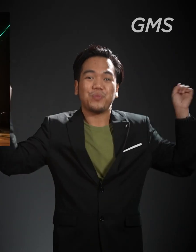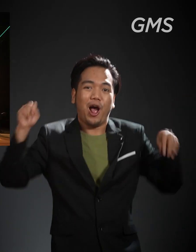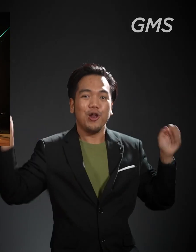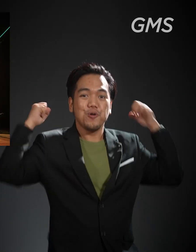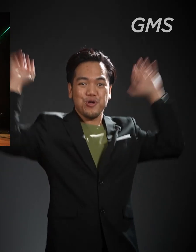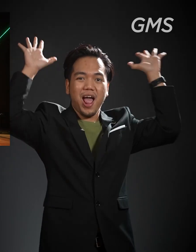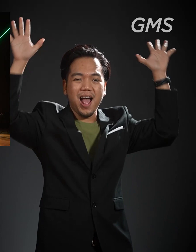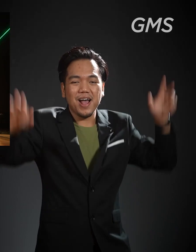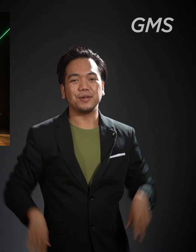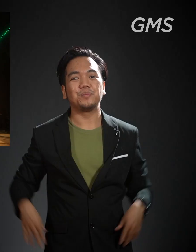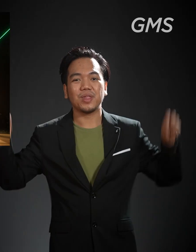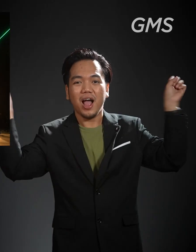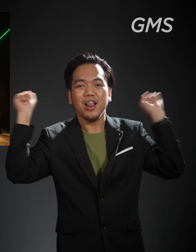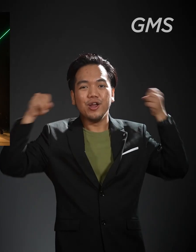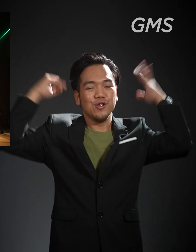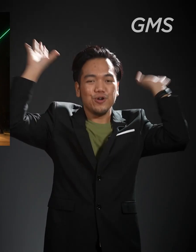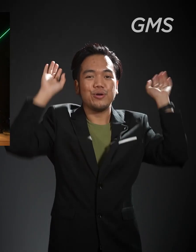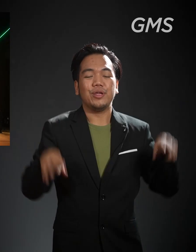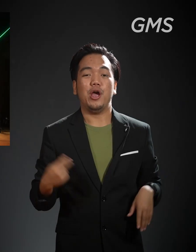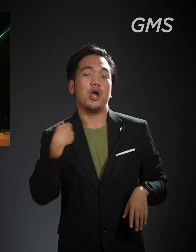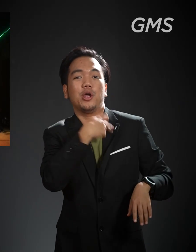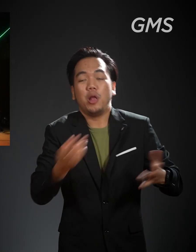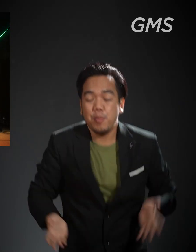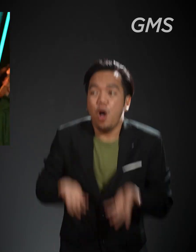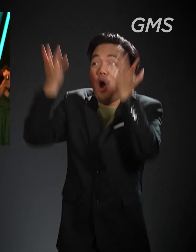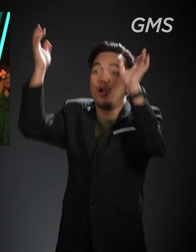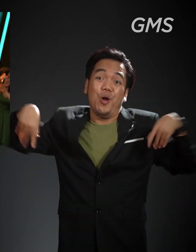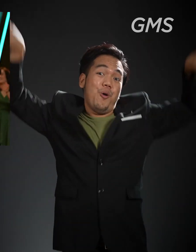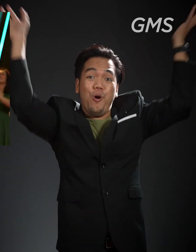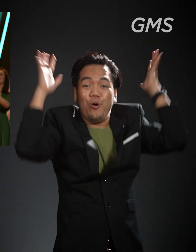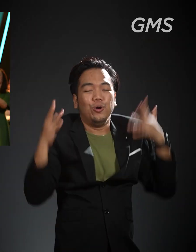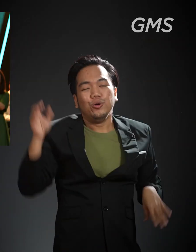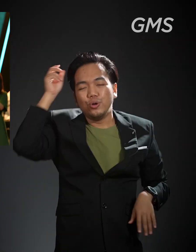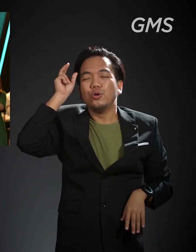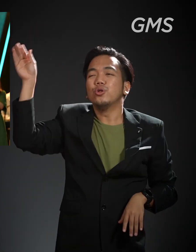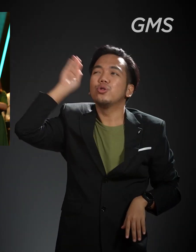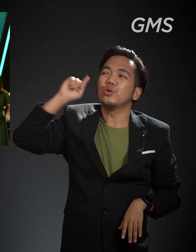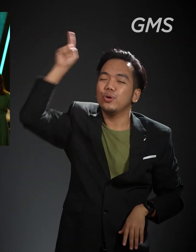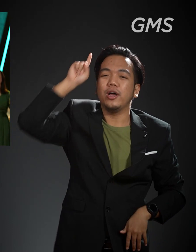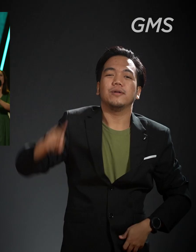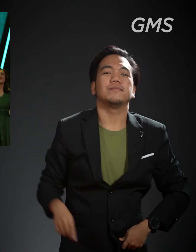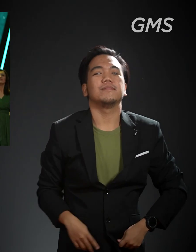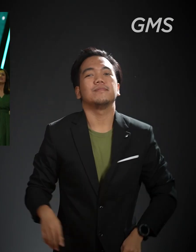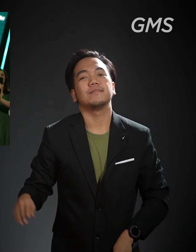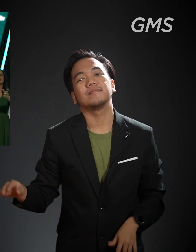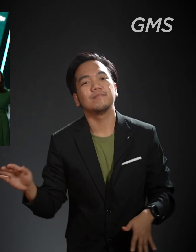Haleluya, berikan sorak-sorai lebih dahsyat bagi Tuhan kita. Woo!